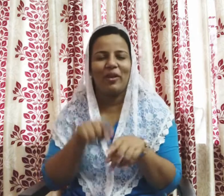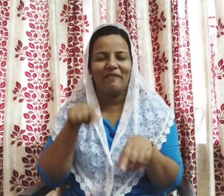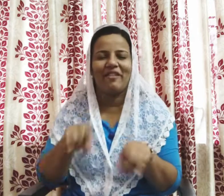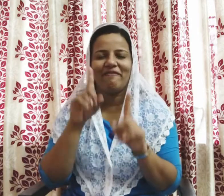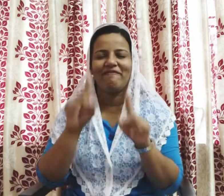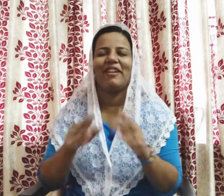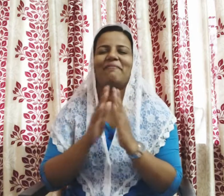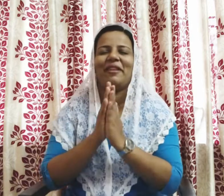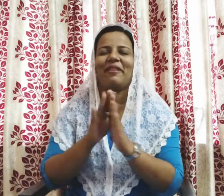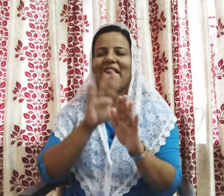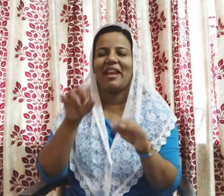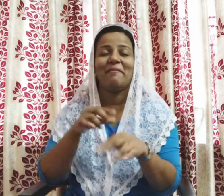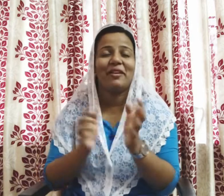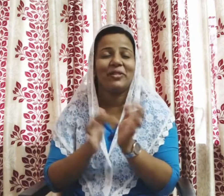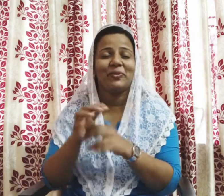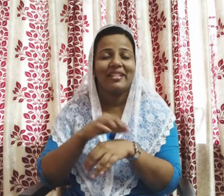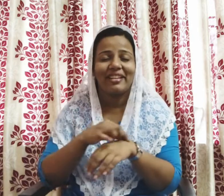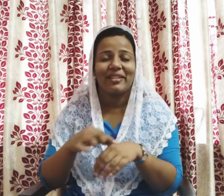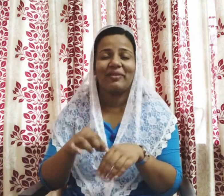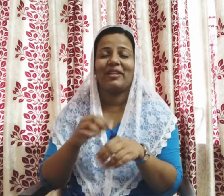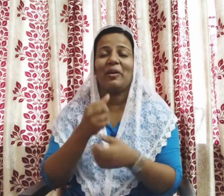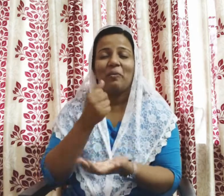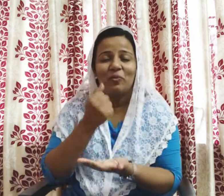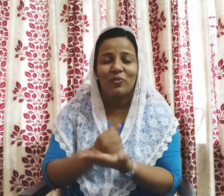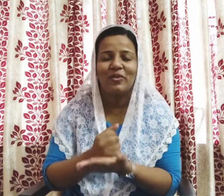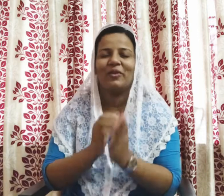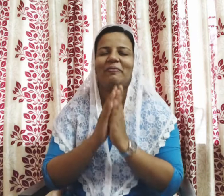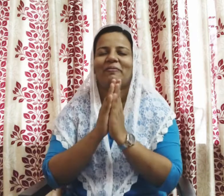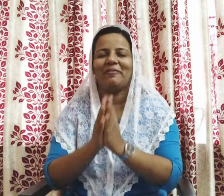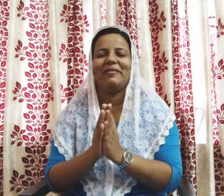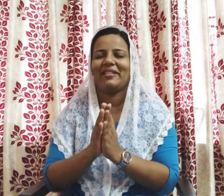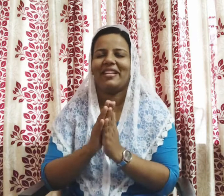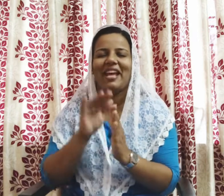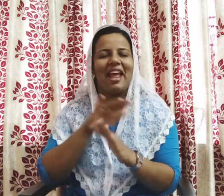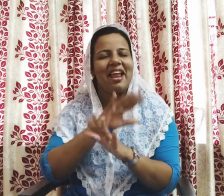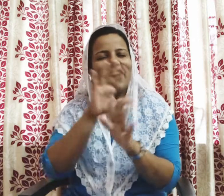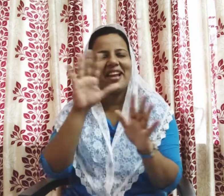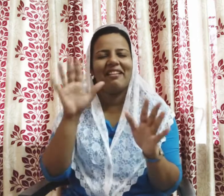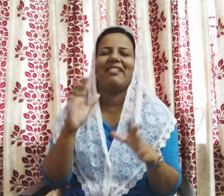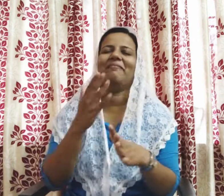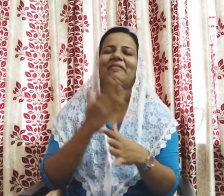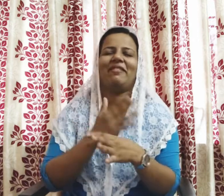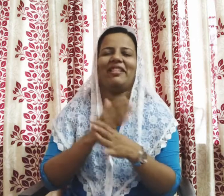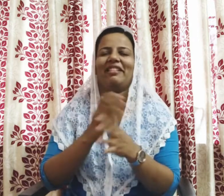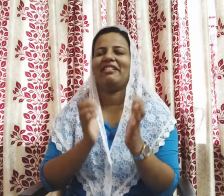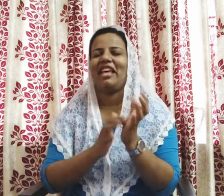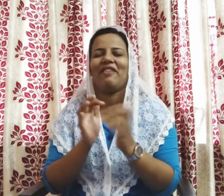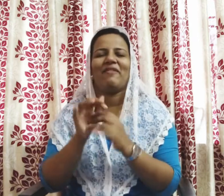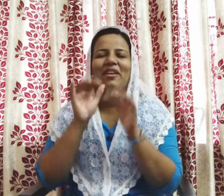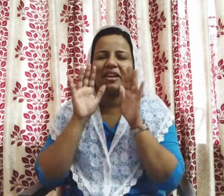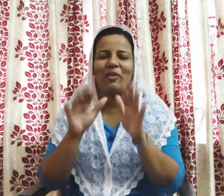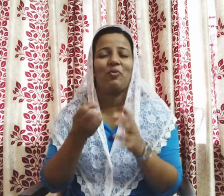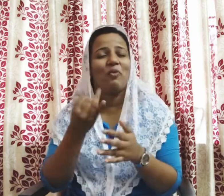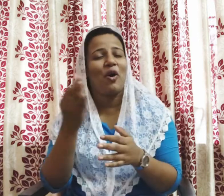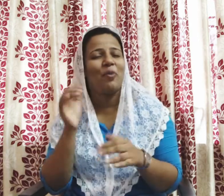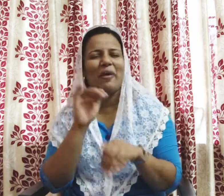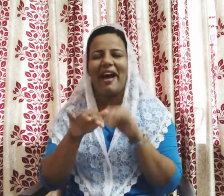അങ്ങനെ പുത്രൻ്റെ രക്തം കൊണ്ട് ഞാൻ ഈ ജനത്തെ മുദ്രവെച്ച് പ്രാർത്ഥിക്കുന്നു. കർത്താവേ ഇവർ ചെയ്യുന്ന ഈ പ്രവൃത്തികൾക്കൊക്കെ പ്രതിഫലം കൊടുക്കണം. ഇവർ അനേകർക്ക് അയച്ചു കൊടുക്കുന്നല്ലോ,